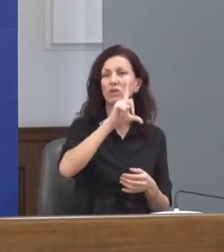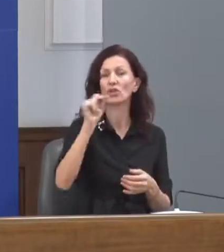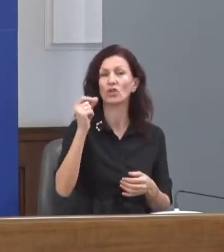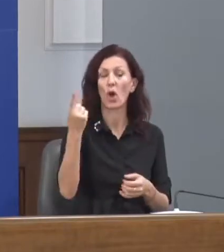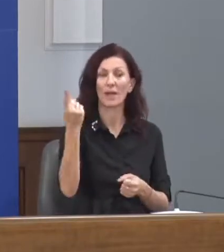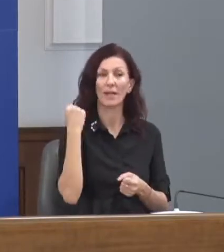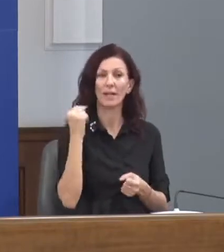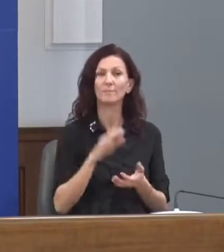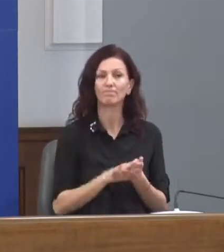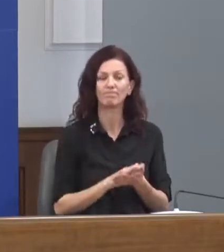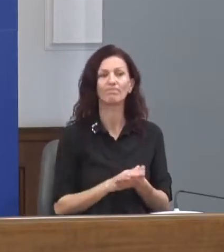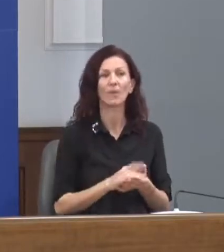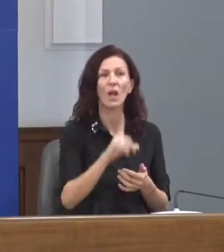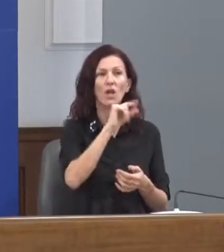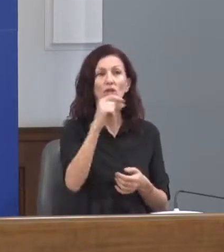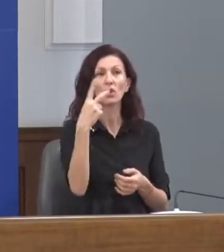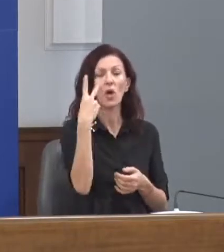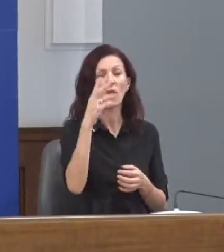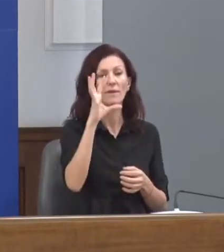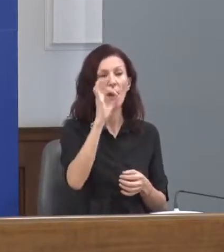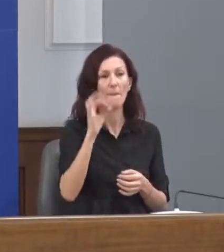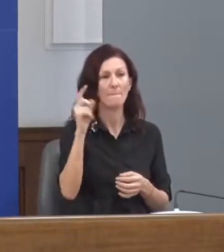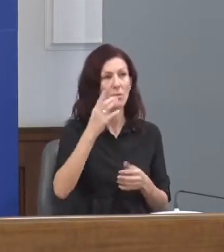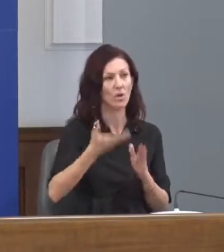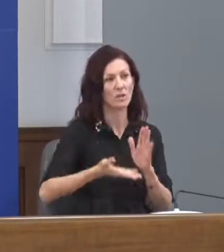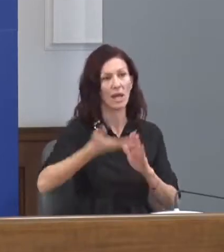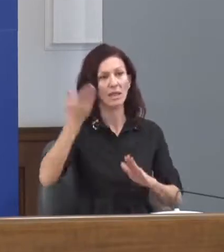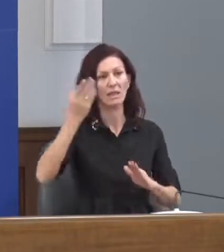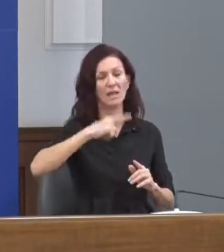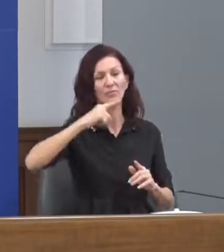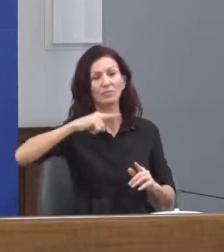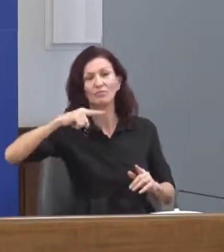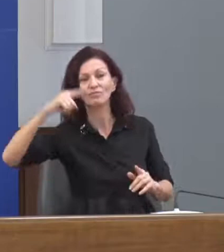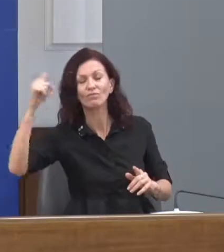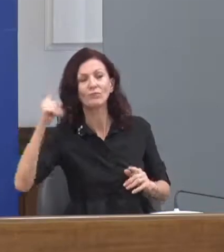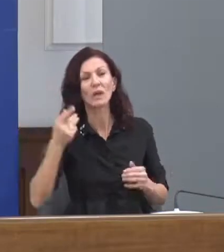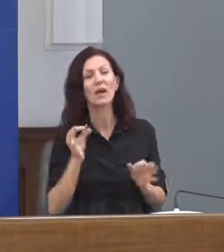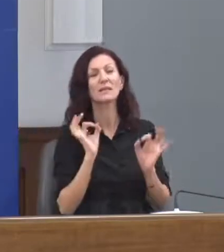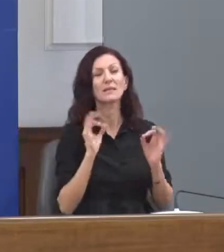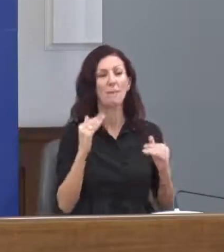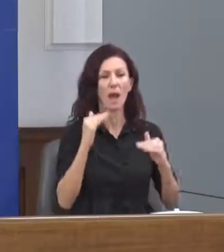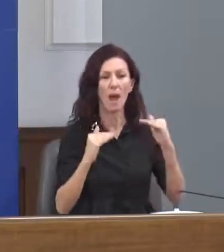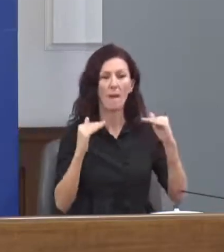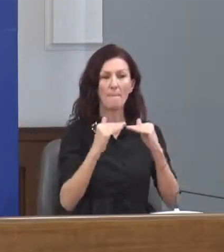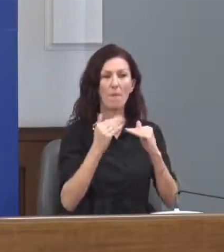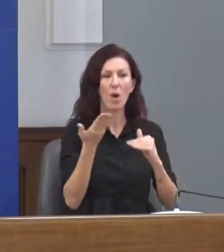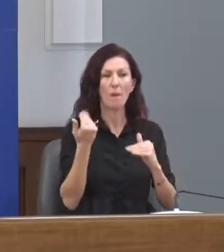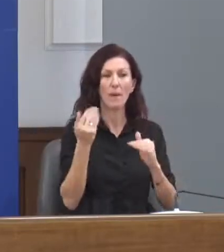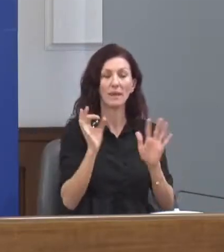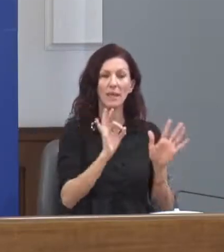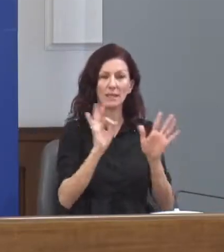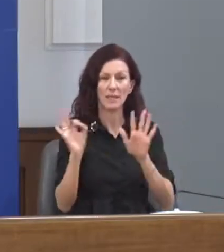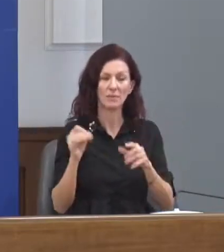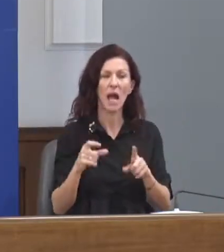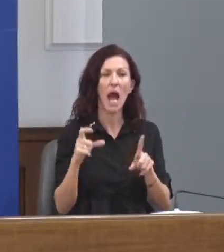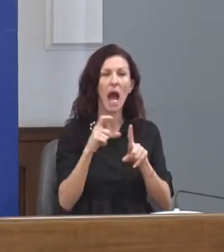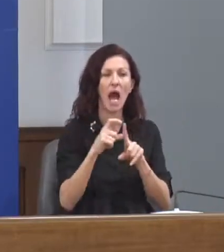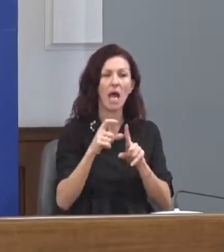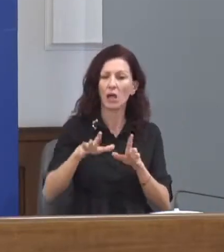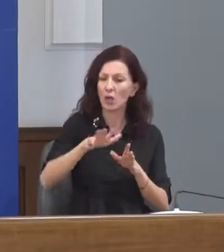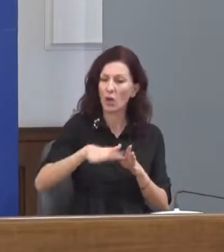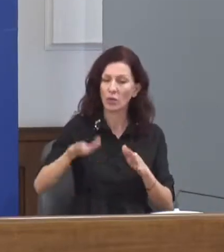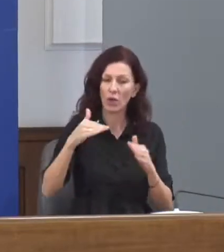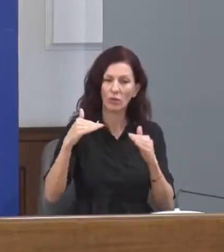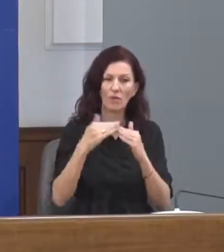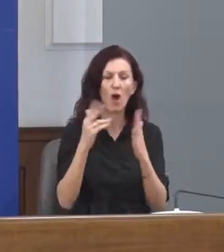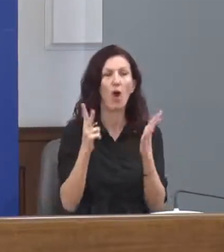и със 102% нарастване на седмичния брой заразени спрямо предходната седмица. На регионално ниво в 18 области